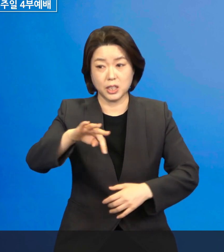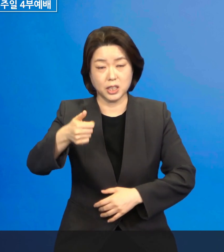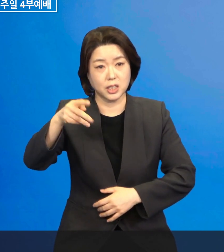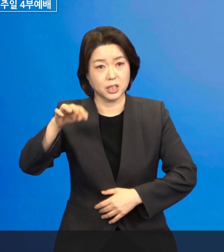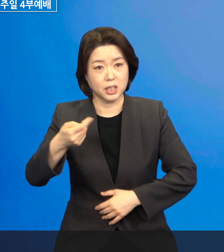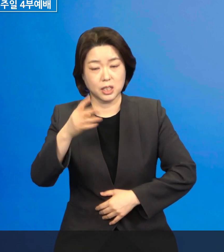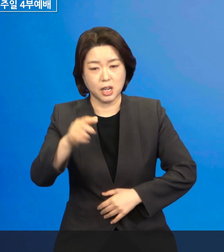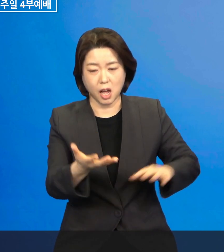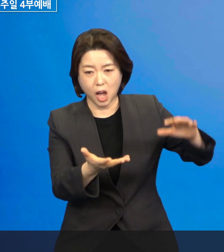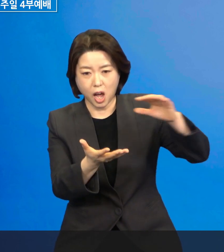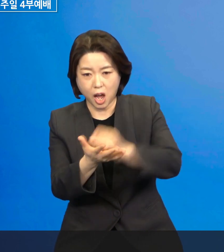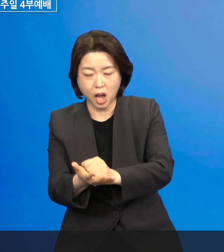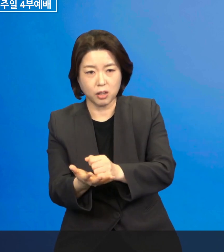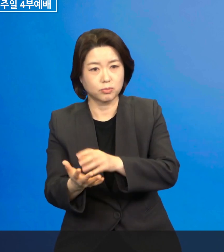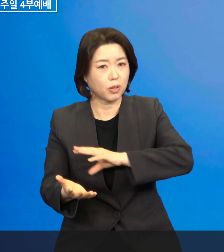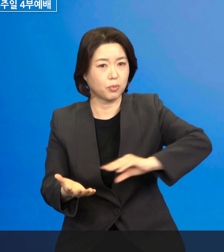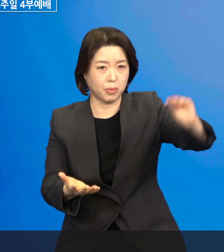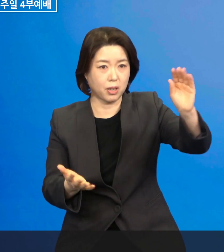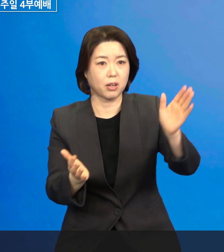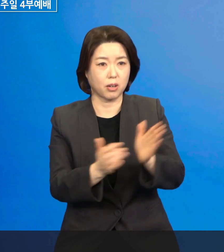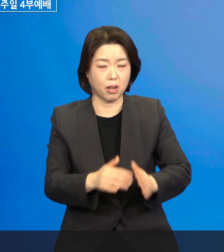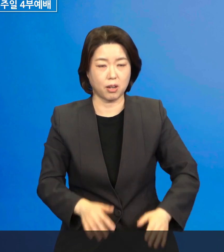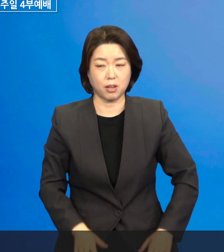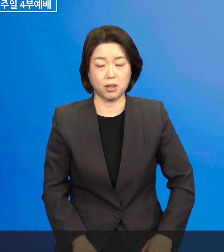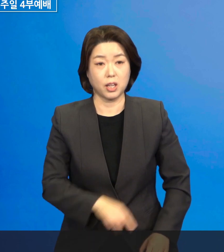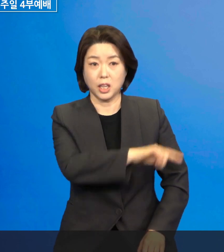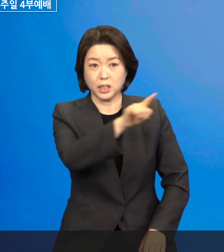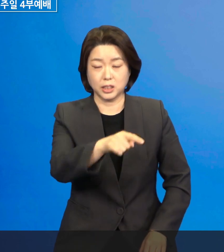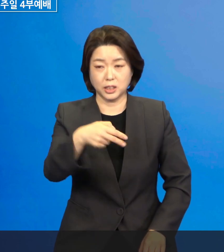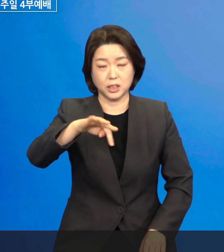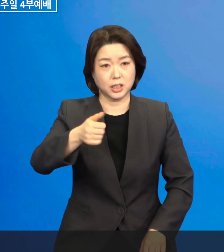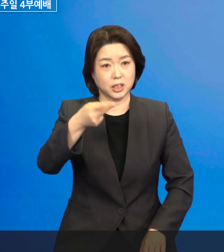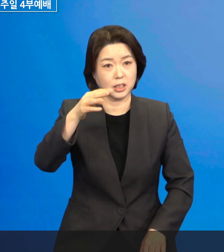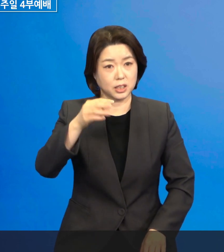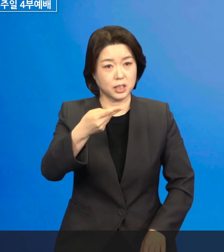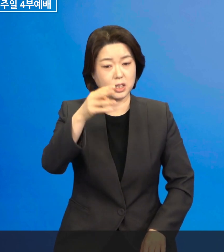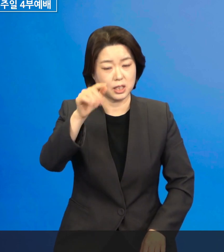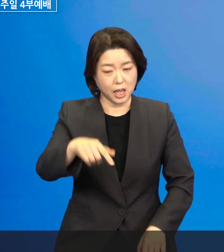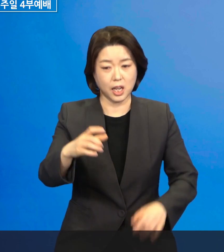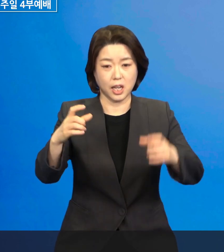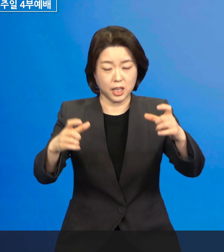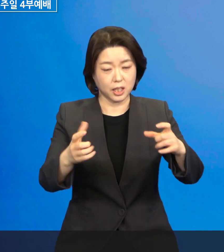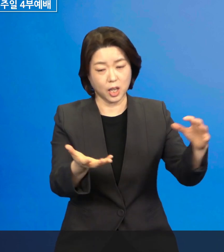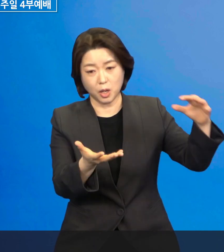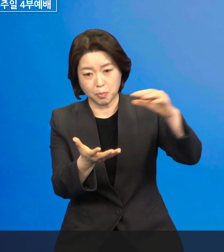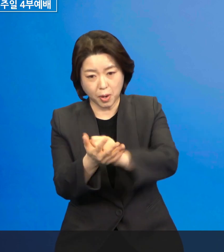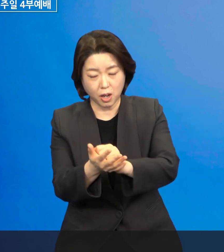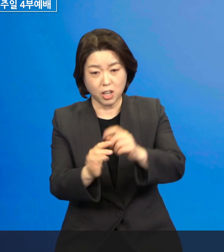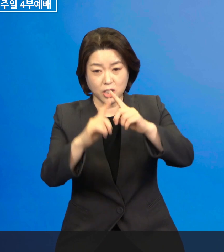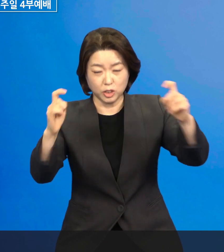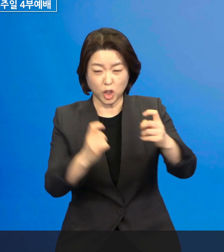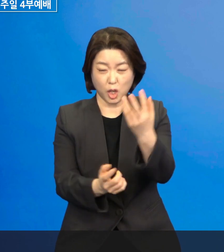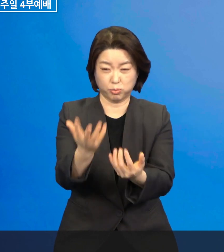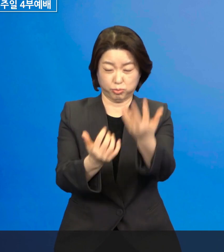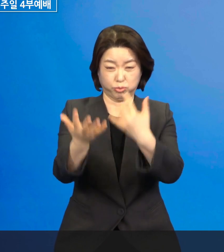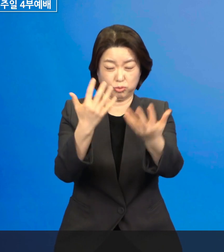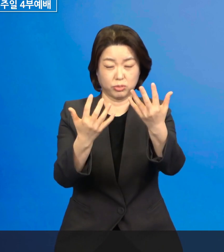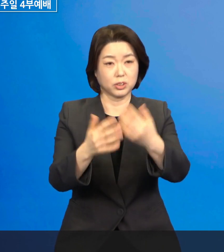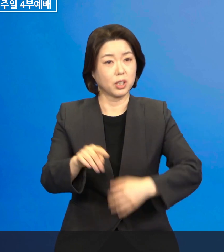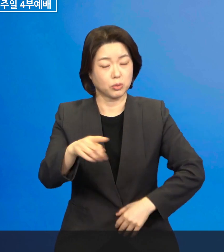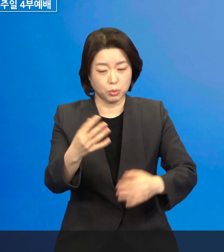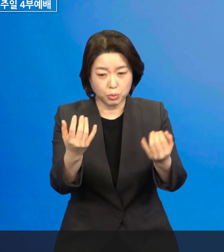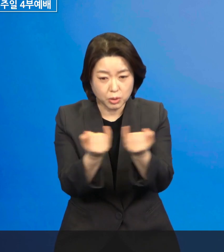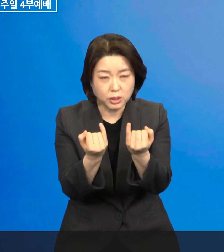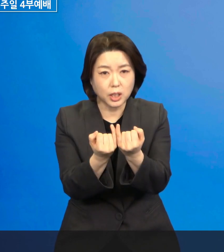뒤였다. 그들은 시글락에 침입하여 성에 불을 지르고 여자를 비롯하여 그 성읍 안에